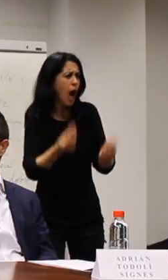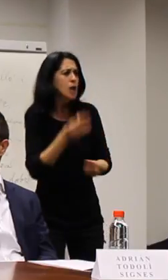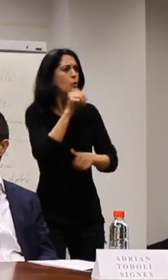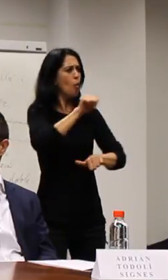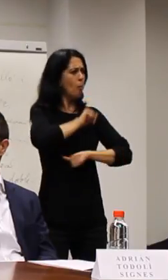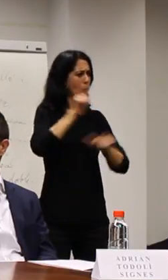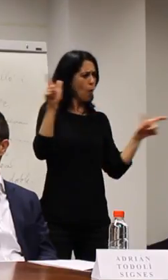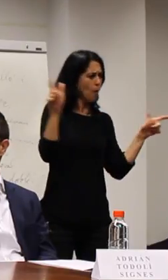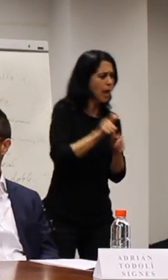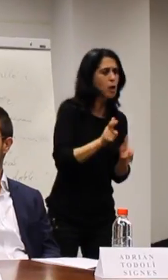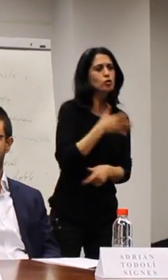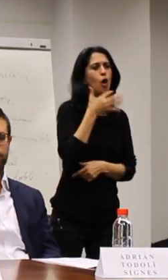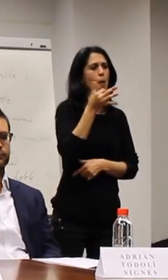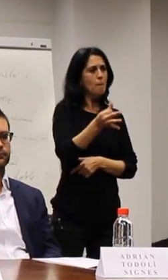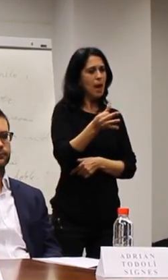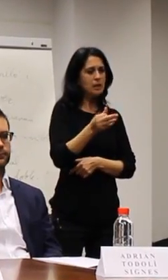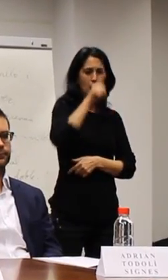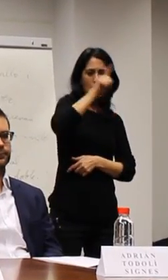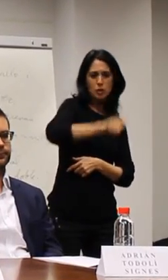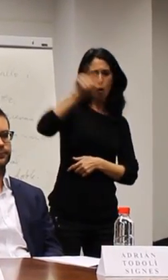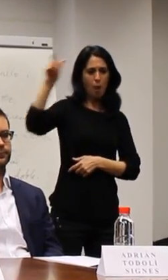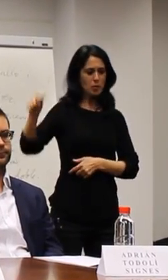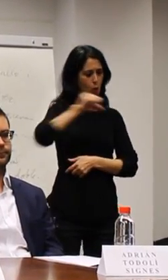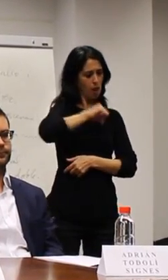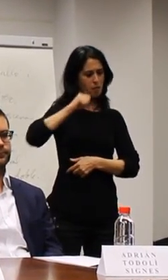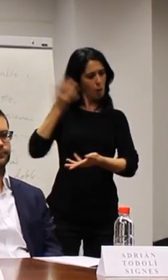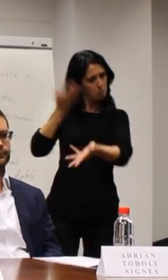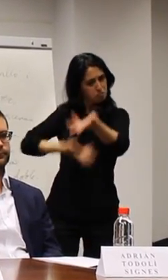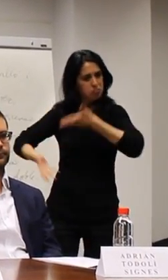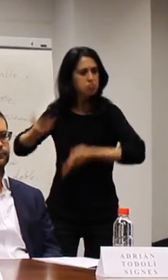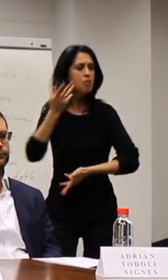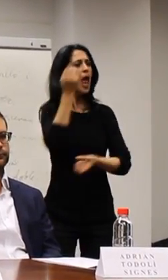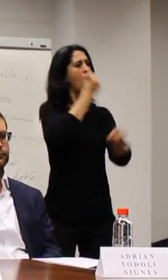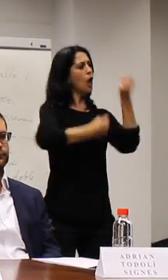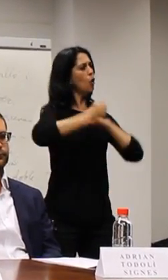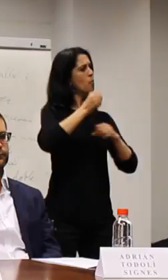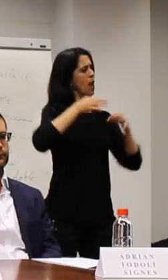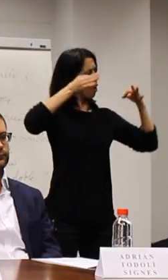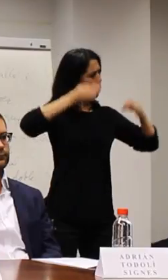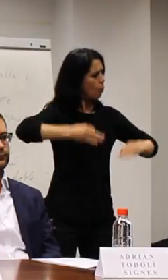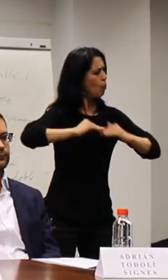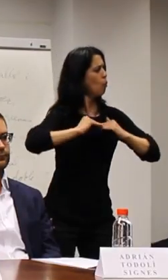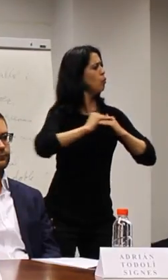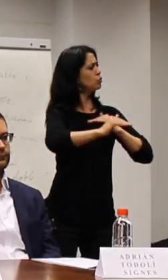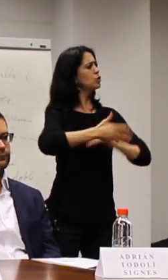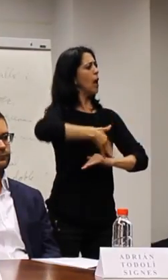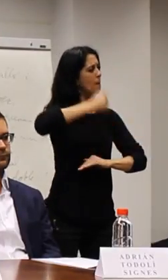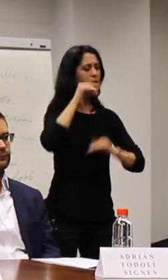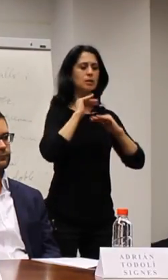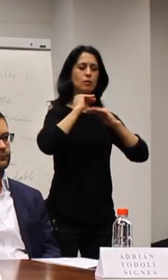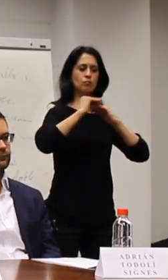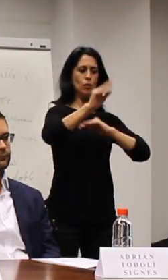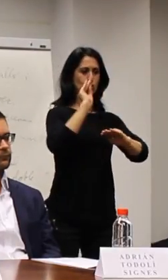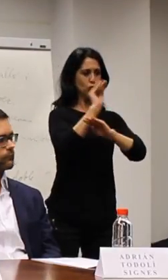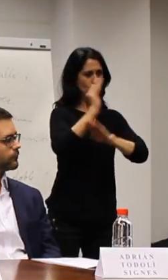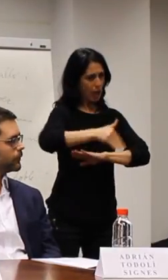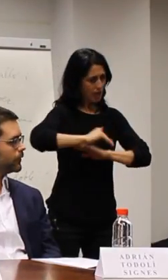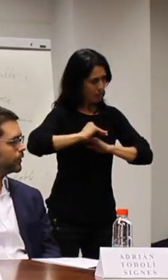puertas a la colaboración entre individuos, que produce economías más justas y sostenibles, o qué riesgos